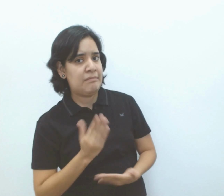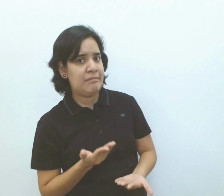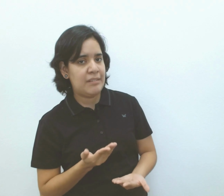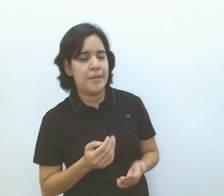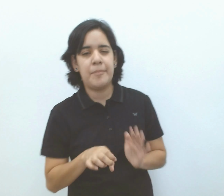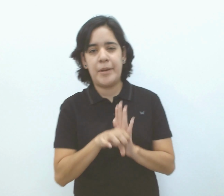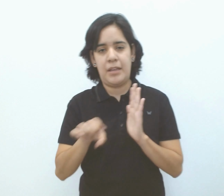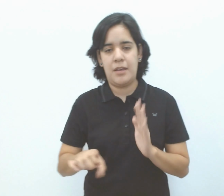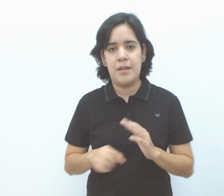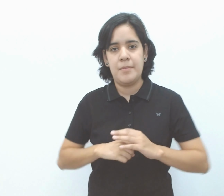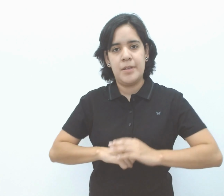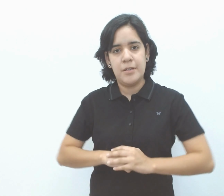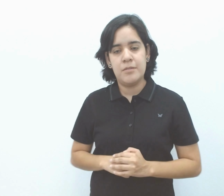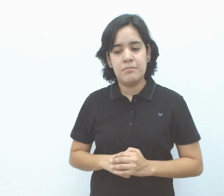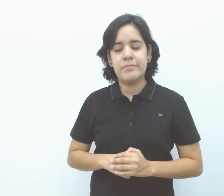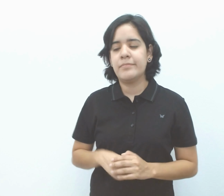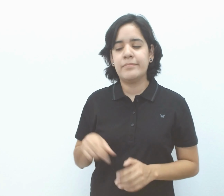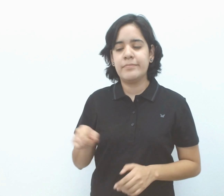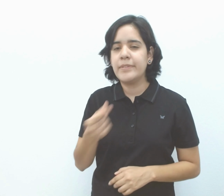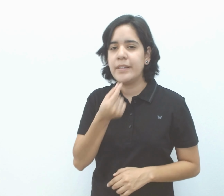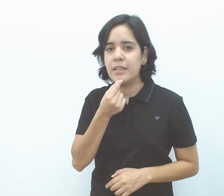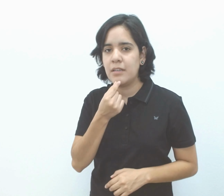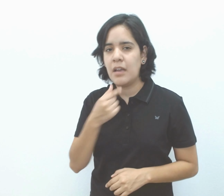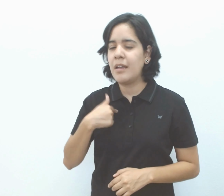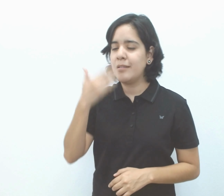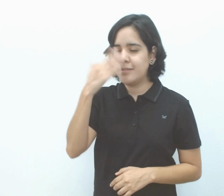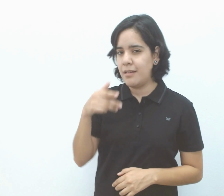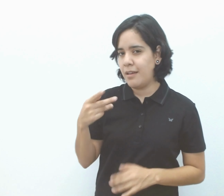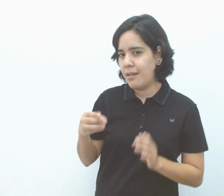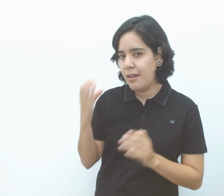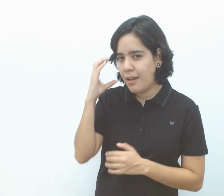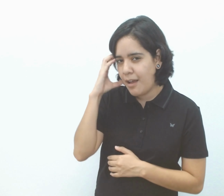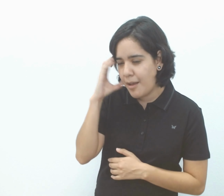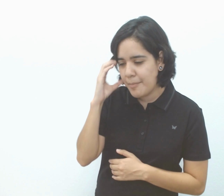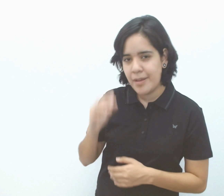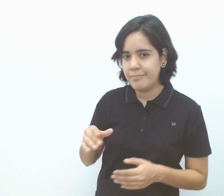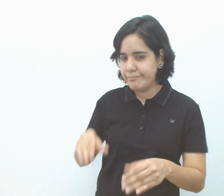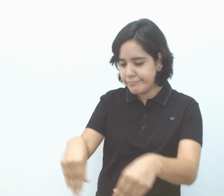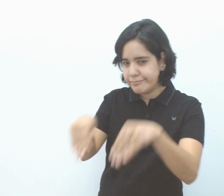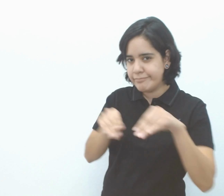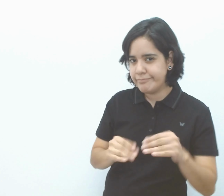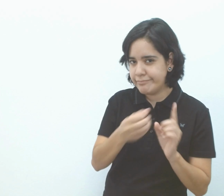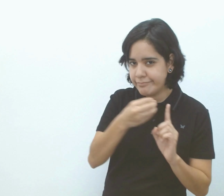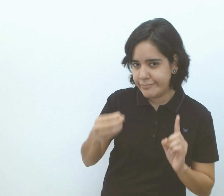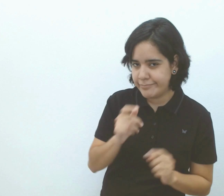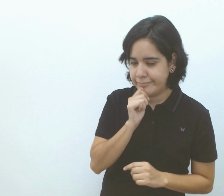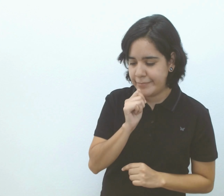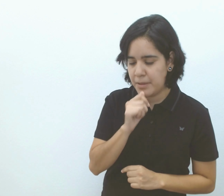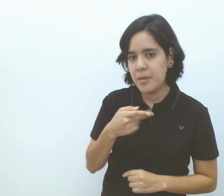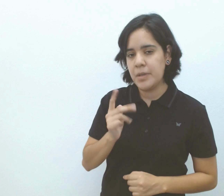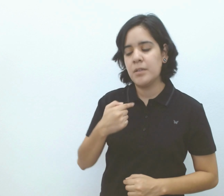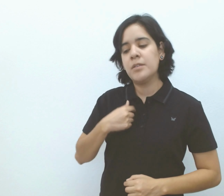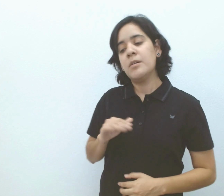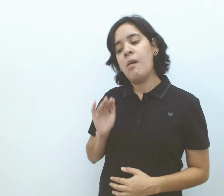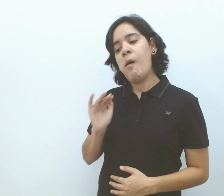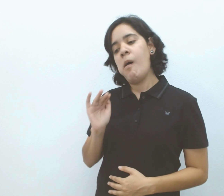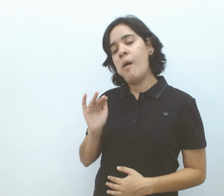ejemplo de Carlita. ¿Ya tendiste tu cama? Cuando yo sé perfectamente que no la has tendido. Y entonces estoy generándote la posibilidad de que me respondas,